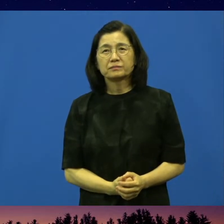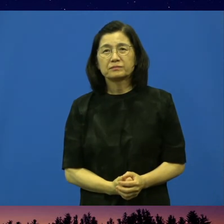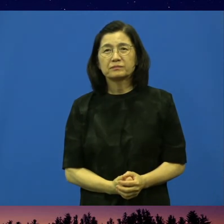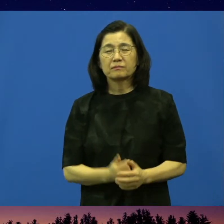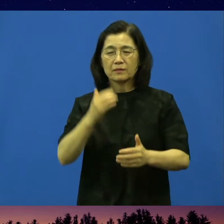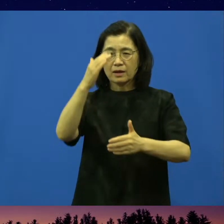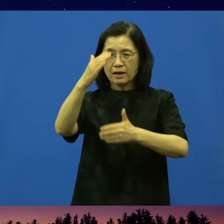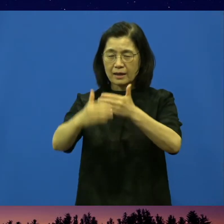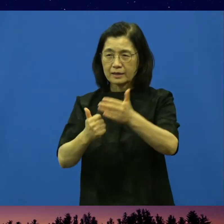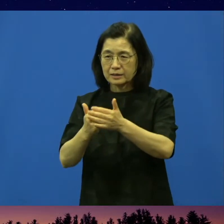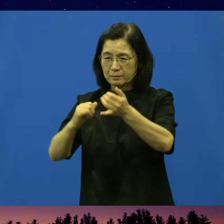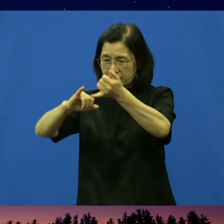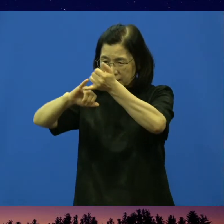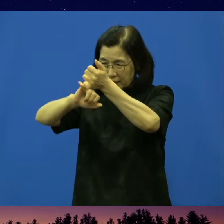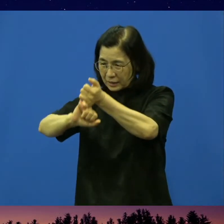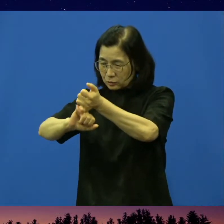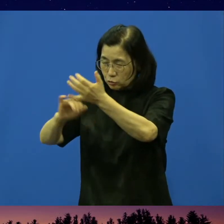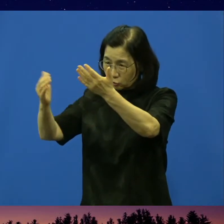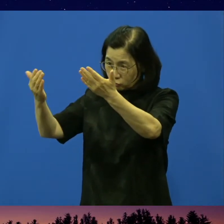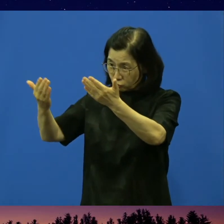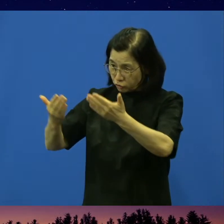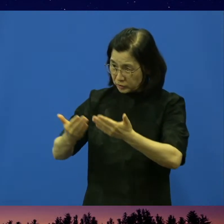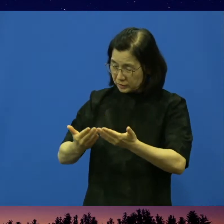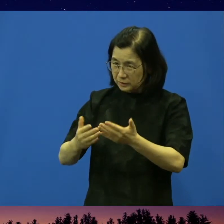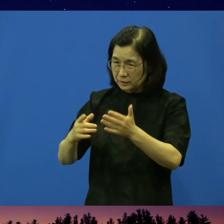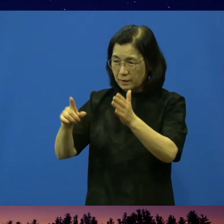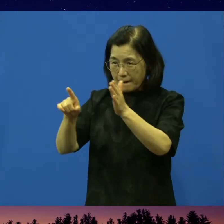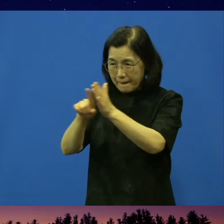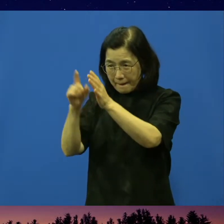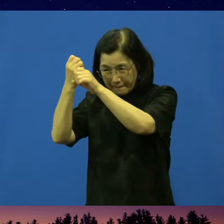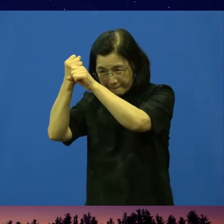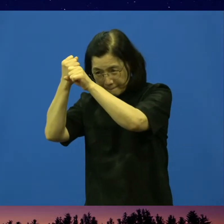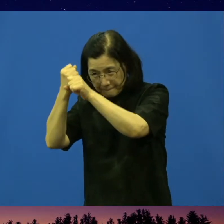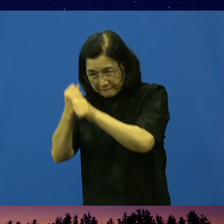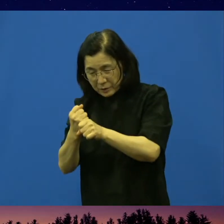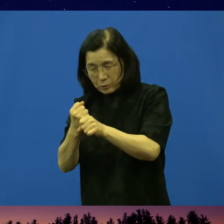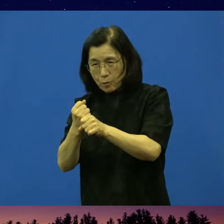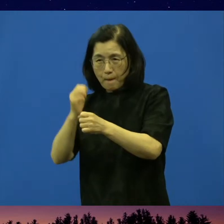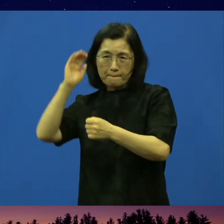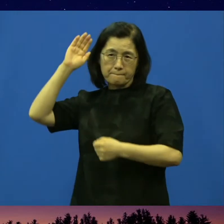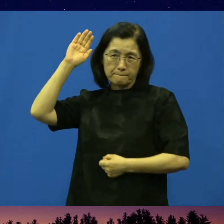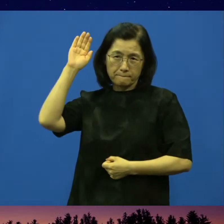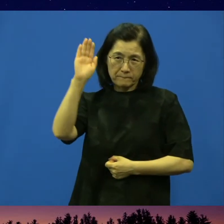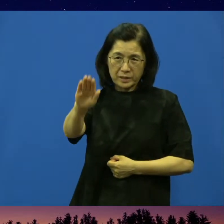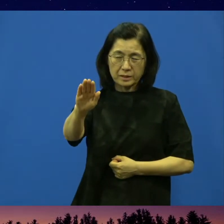하나님의 약속을 신뢰하는 겁니다. 미래의 소망에 눈을 고정하는 겁니다.